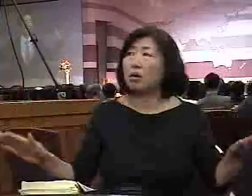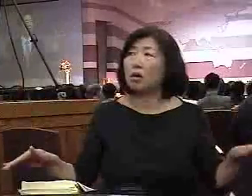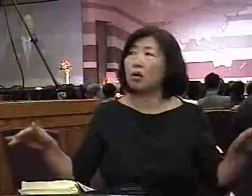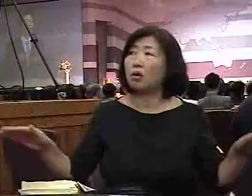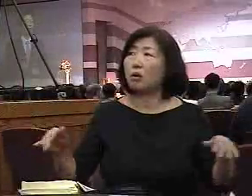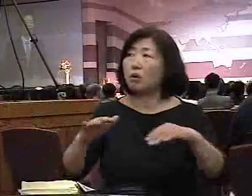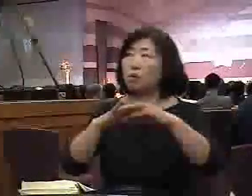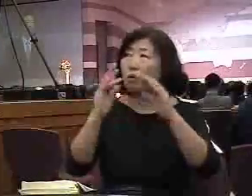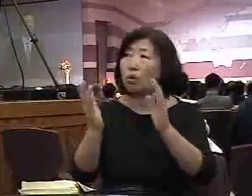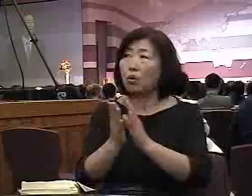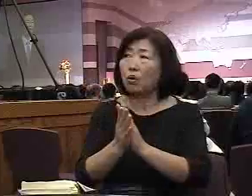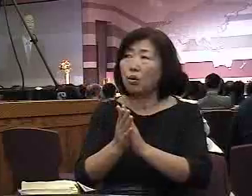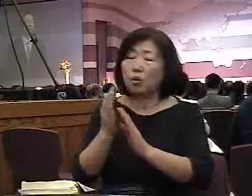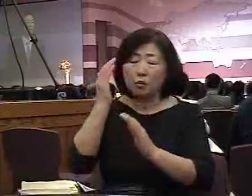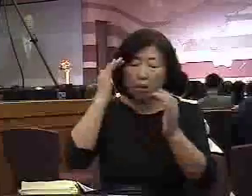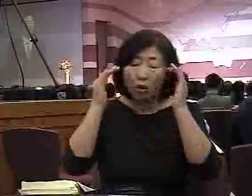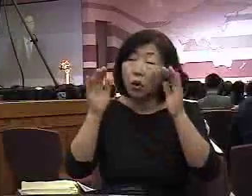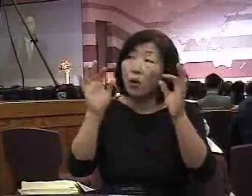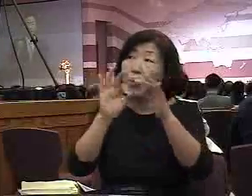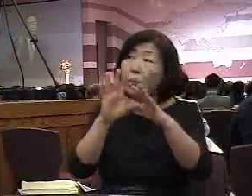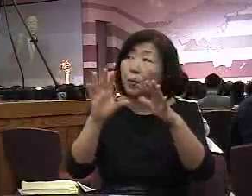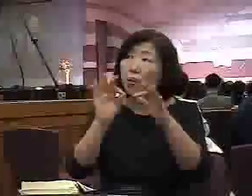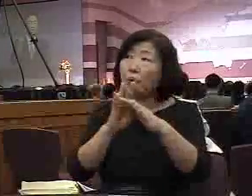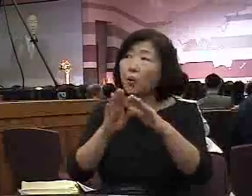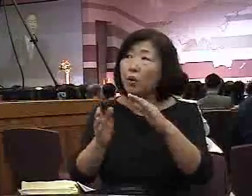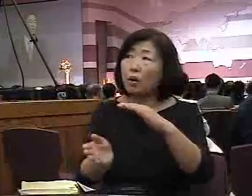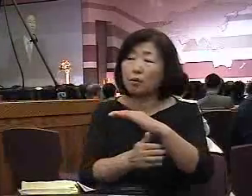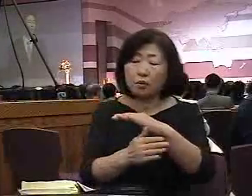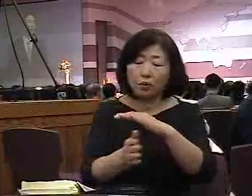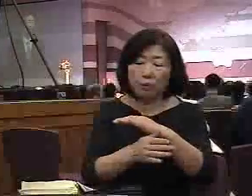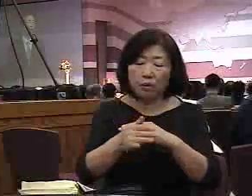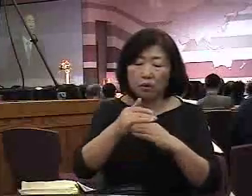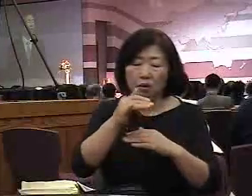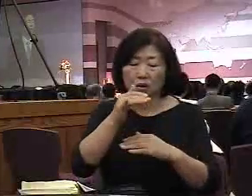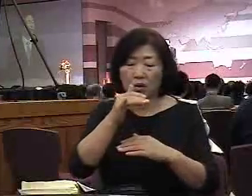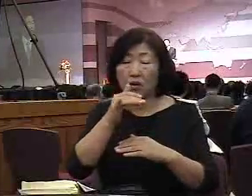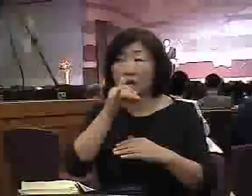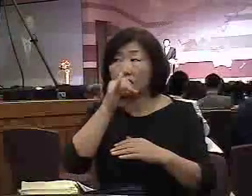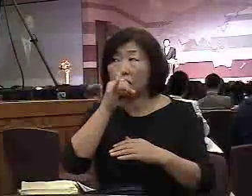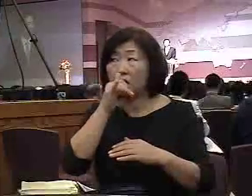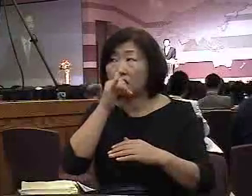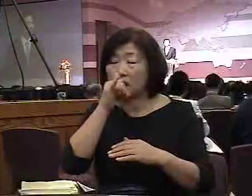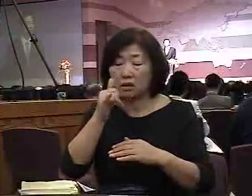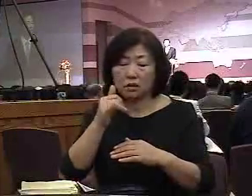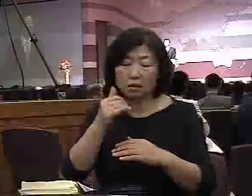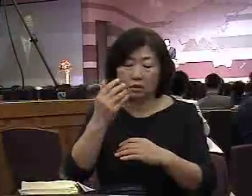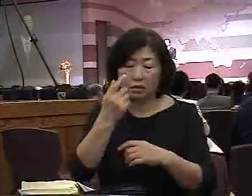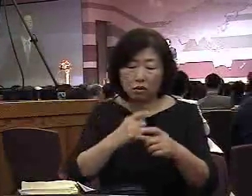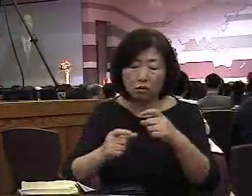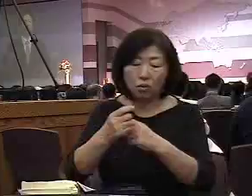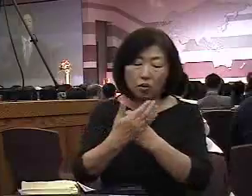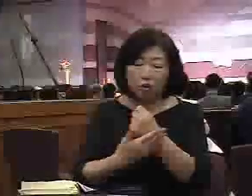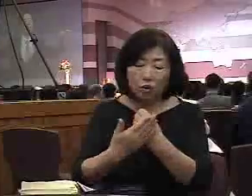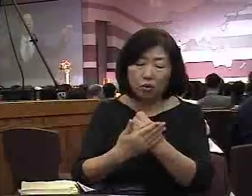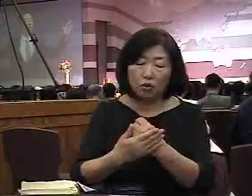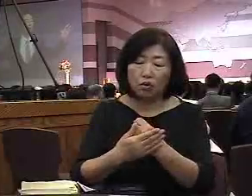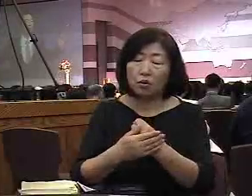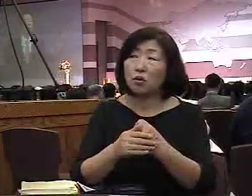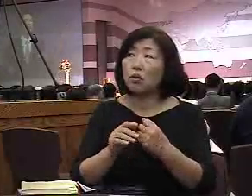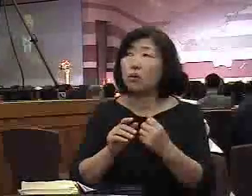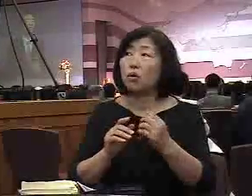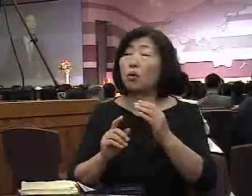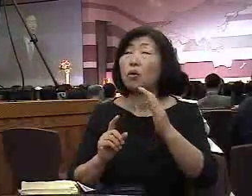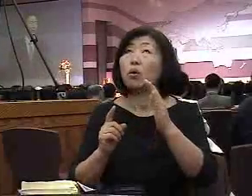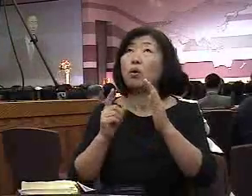것들은 다 제거되어 있다고 합니다. 비우시는 것이 은혜라고 했습니다. 왜 우리를 비우시는지 아십니까? 우리가 천국을 날기 위해서는